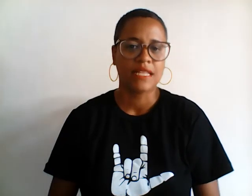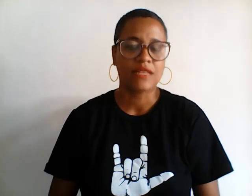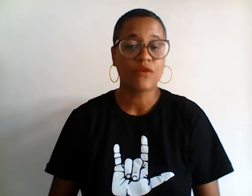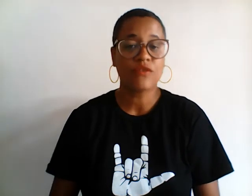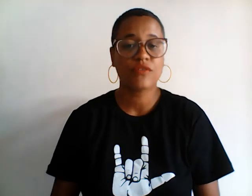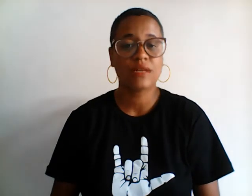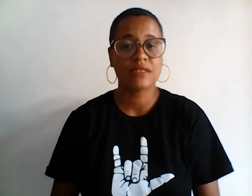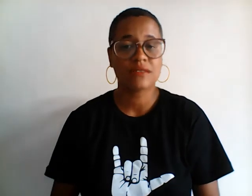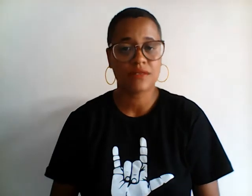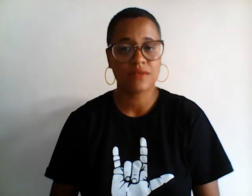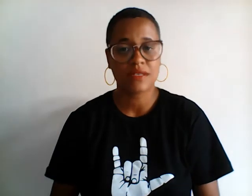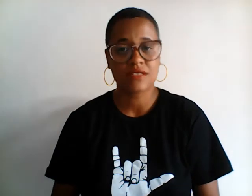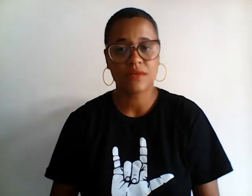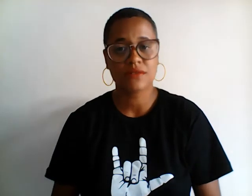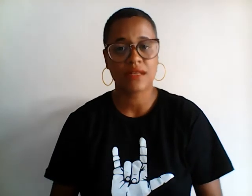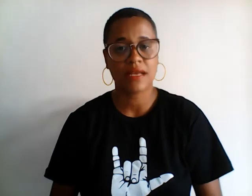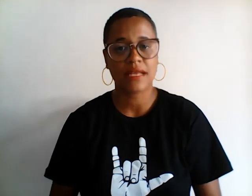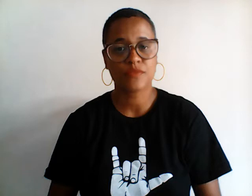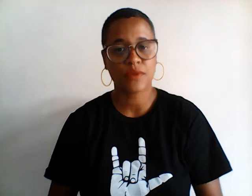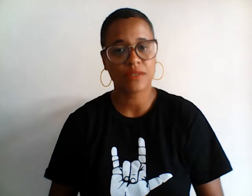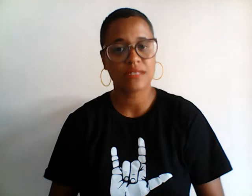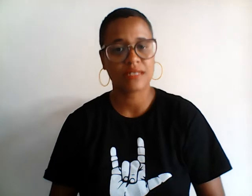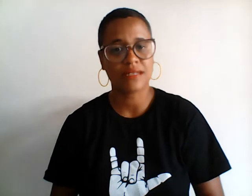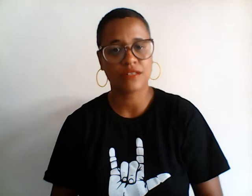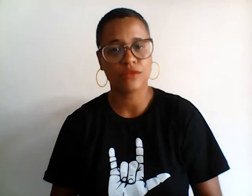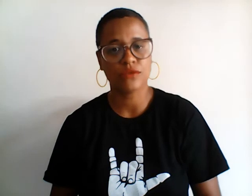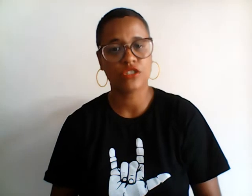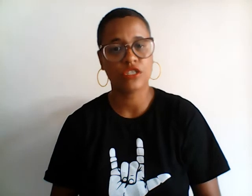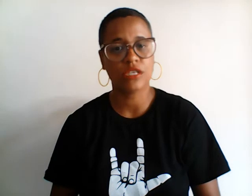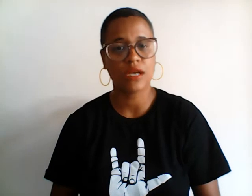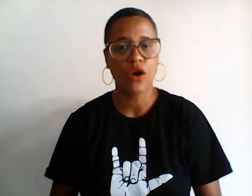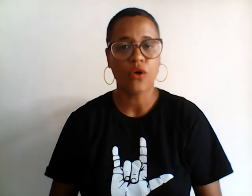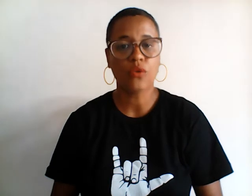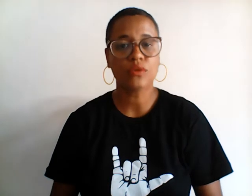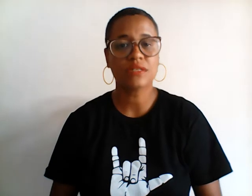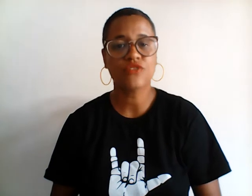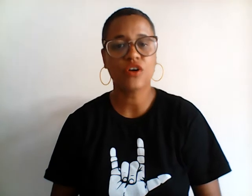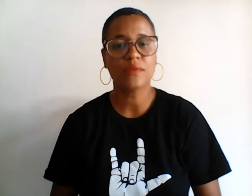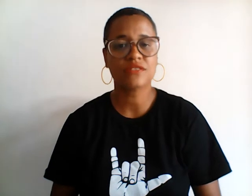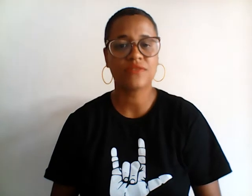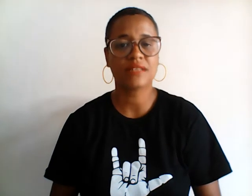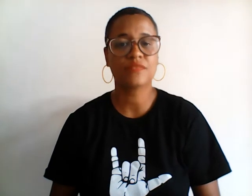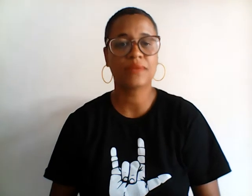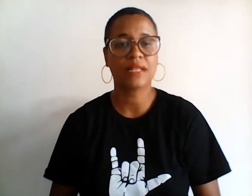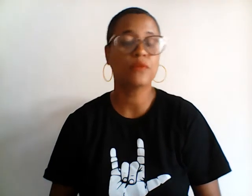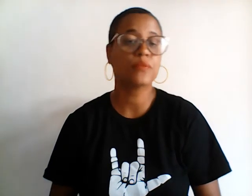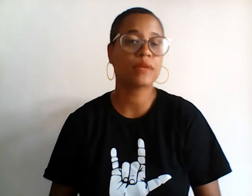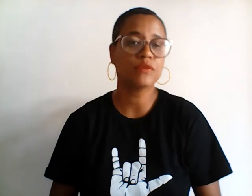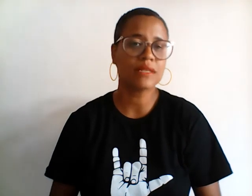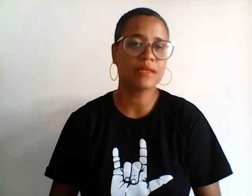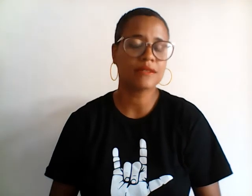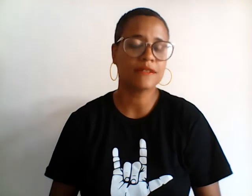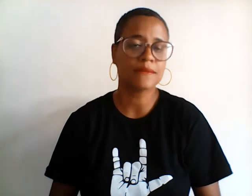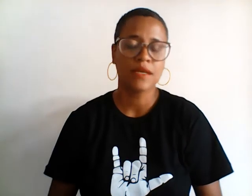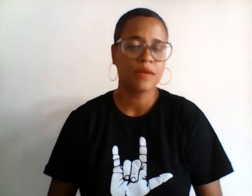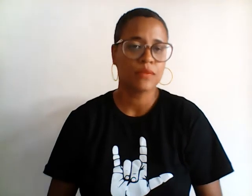a configuração das mãos, elas podem ser da datilologia ou outras formas feitas pela mão predominante. Por